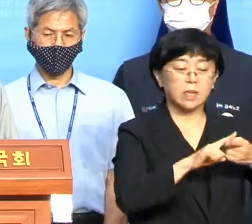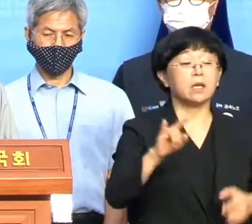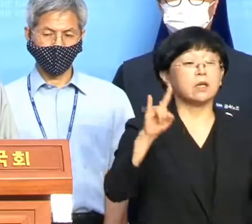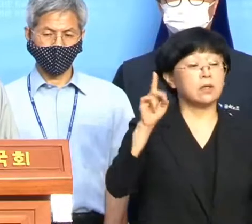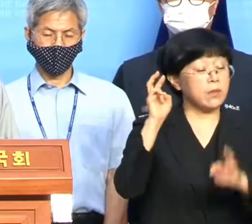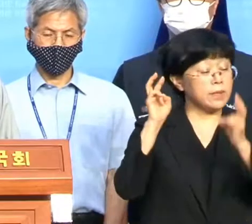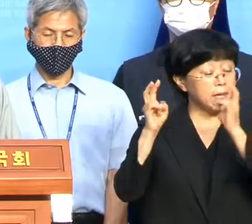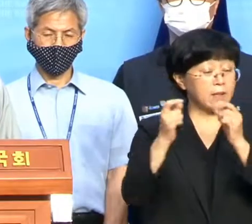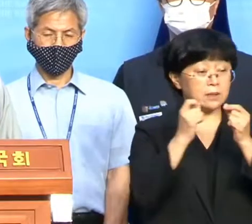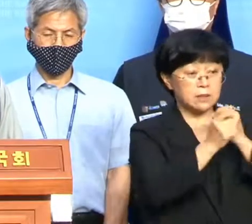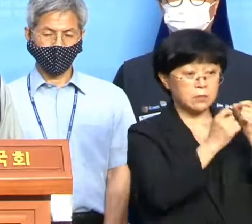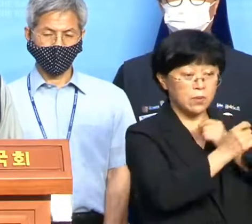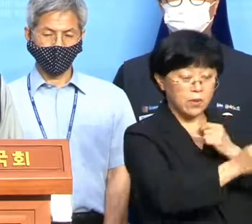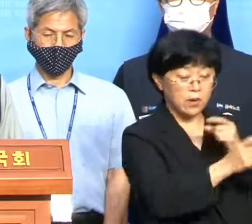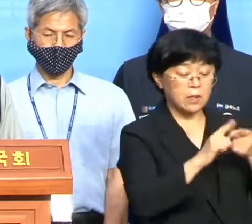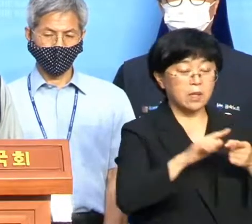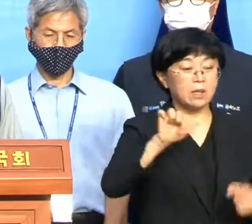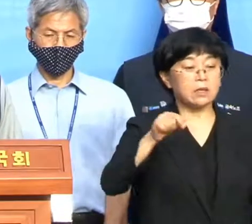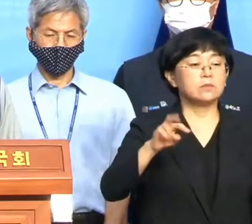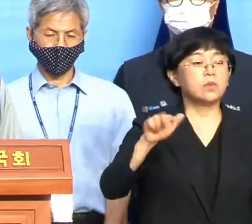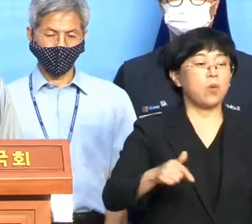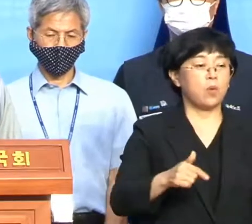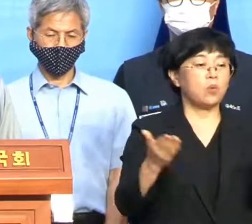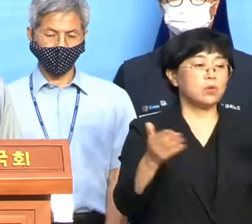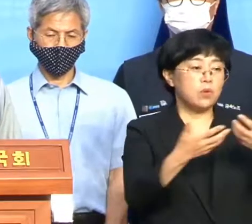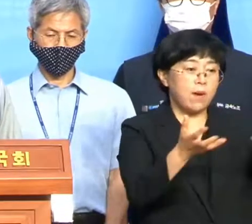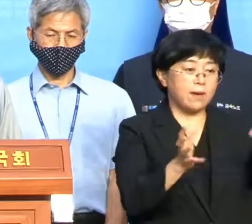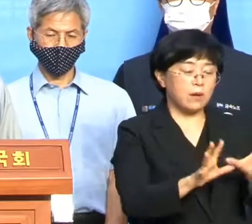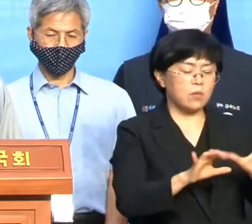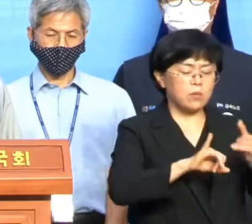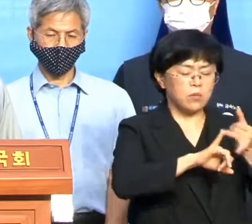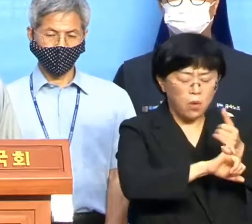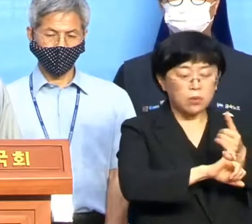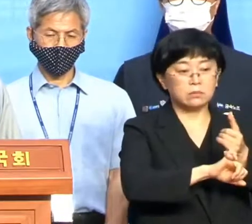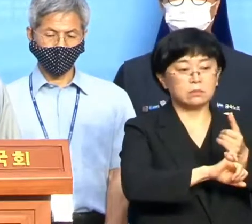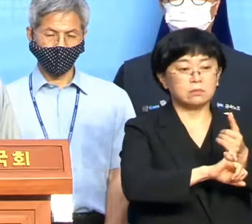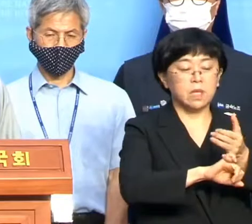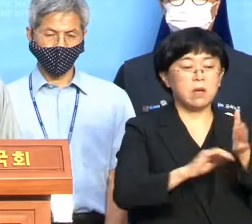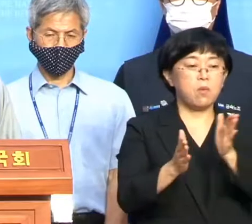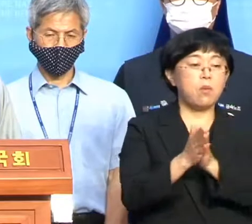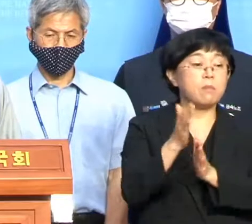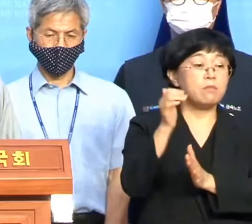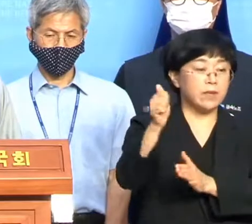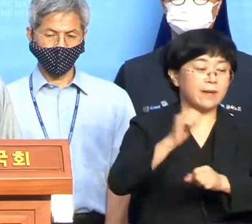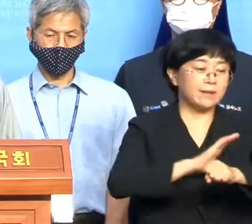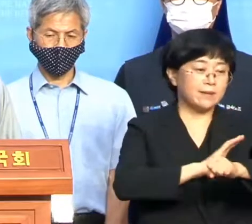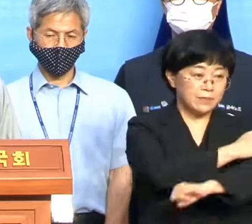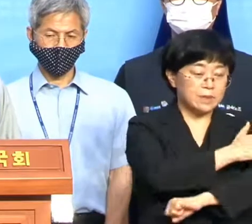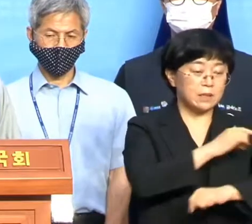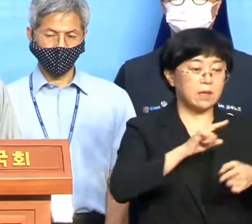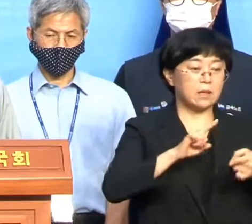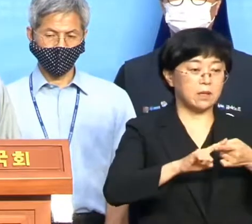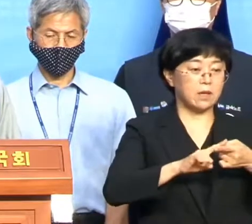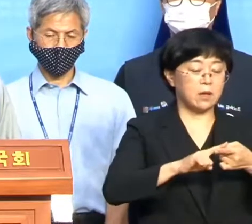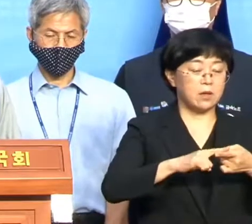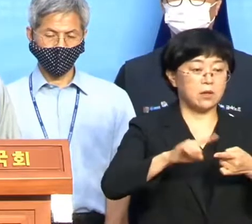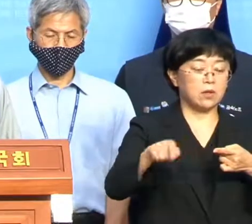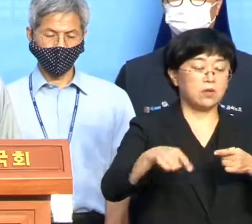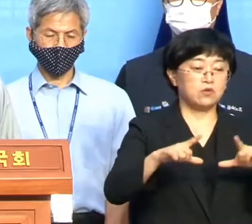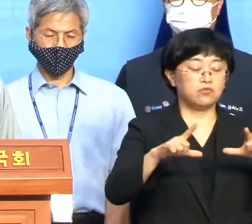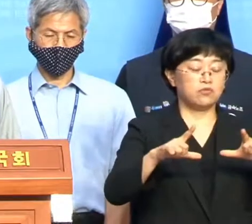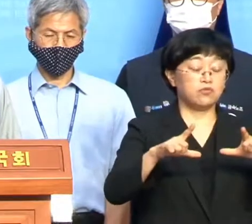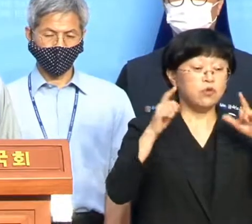죽음 지분은 전국금속노동조합 과 함께 반드시 운전 갑질 주범들